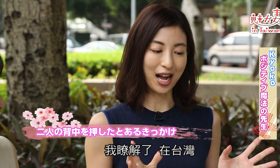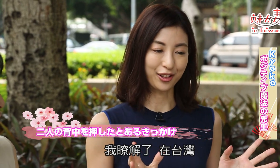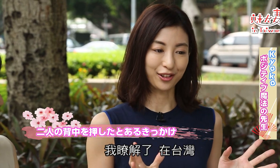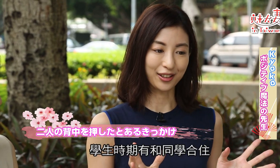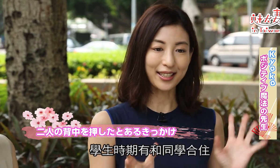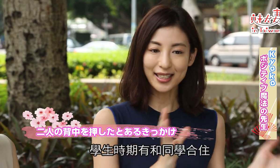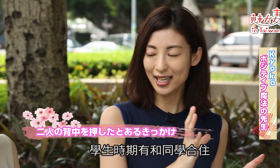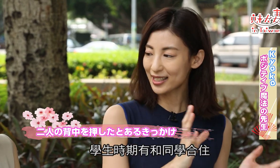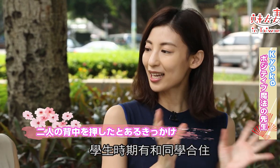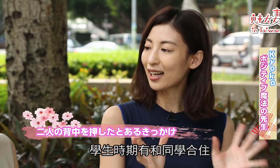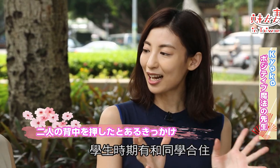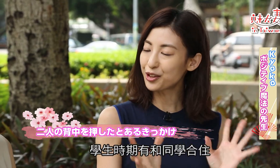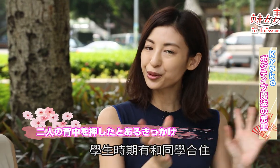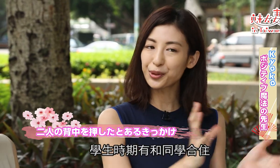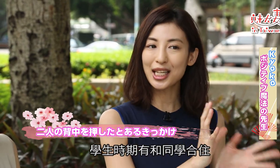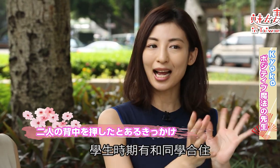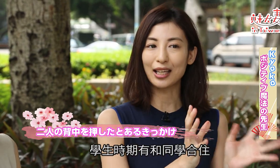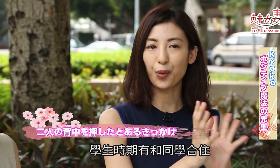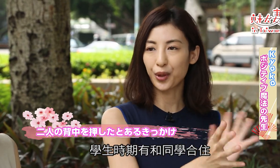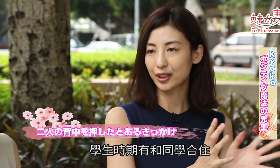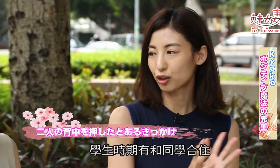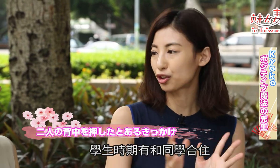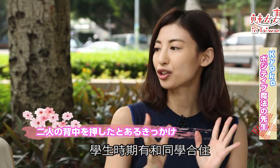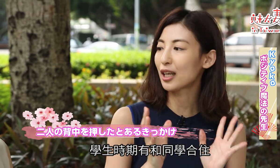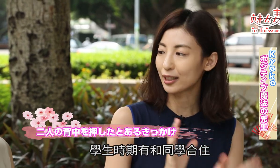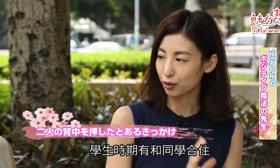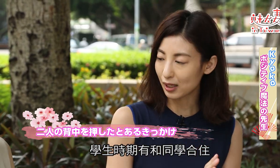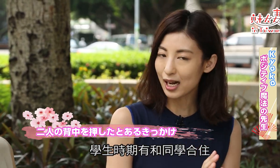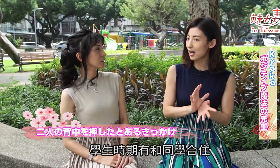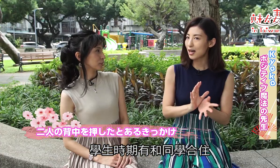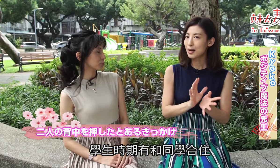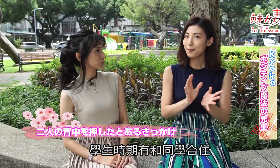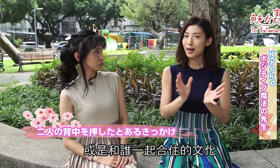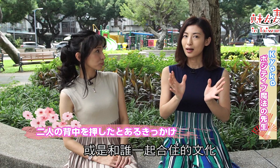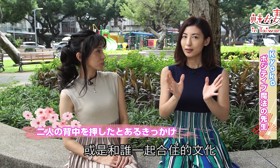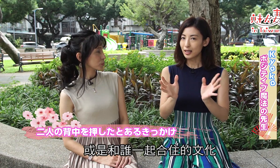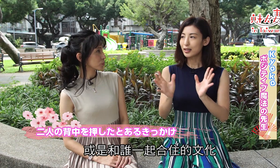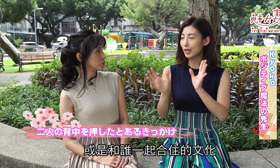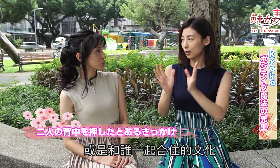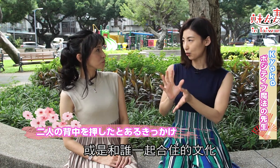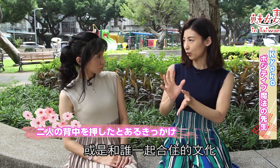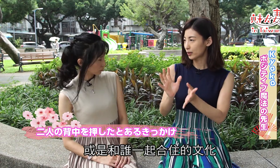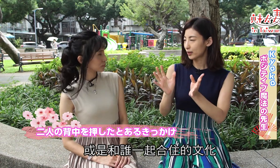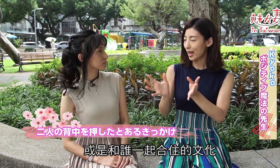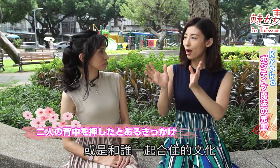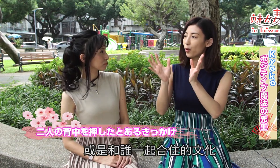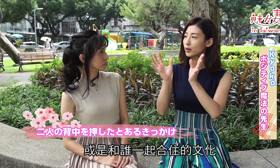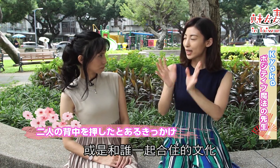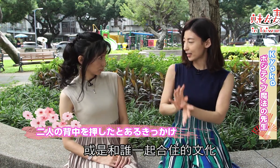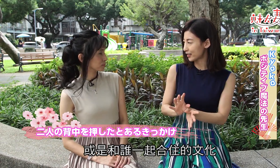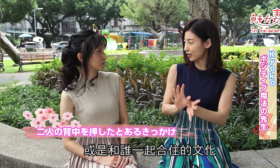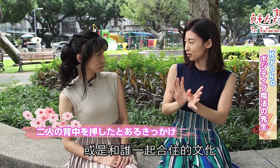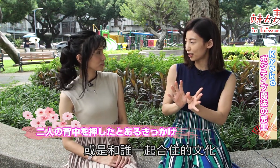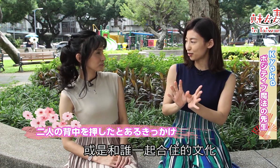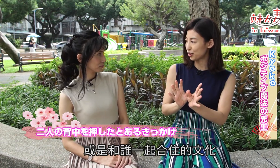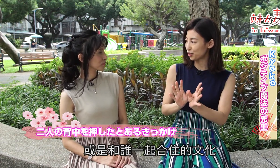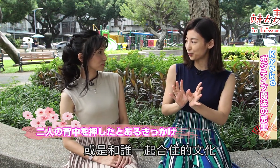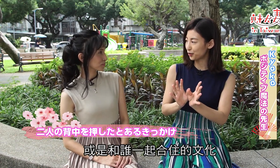の学生時代からルームシェアで友達と住んだりとか、はい、まあね、誰かと部屋をシェアして住んだりとかする文化